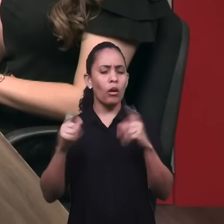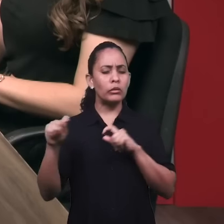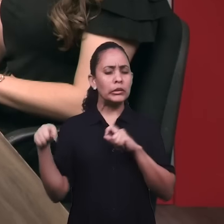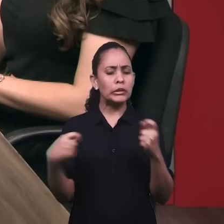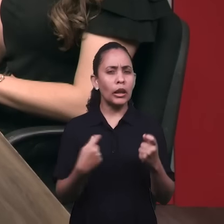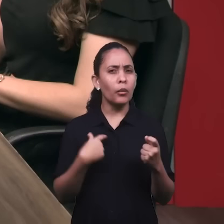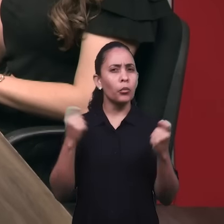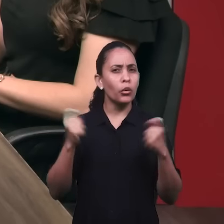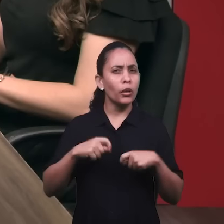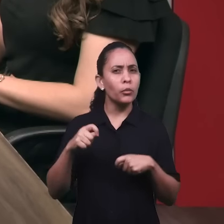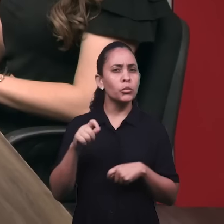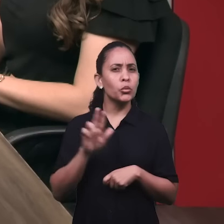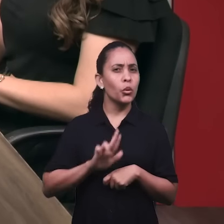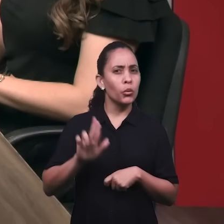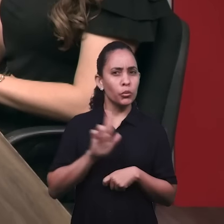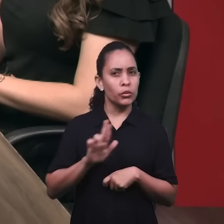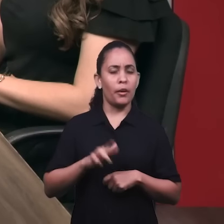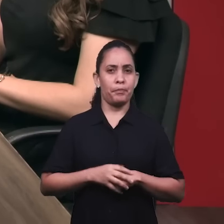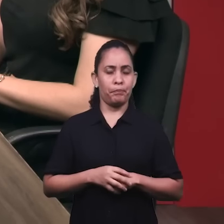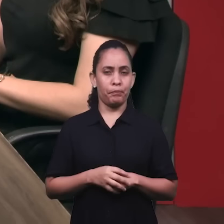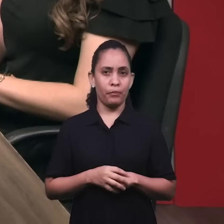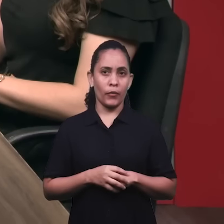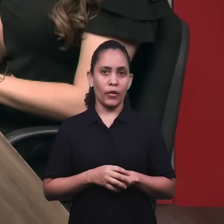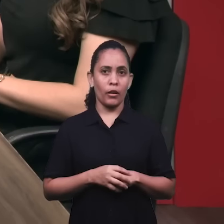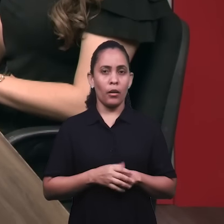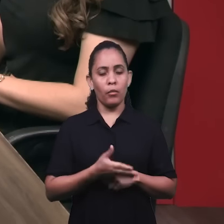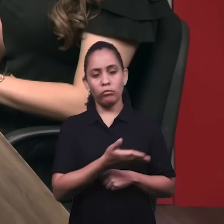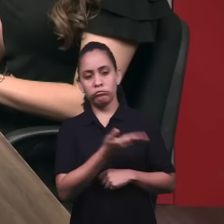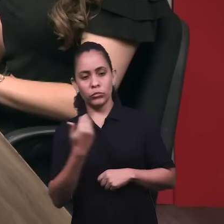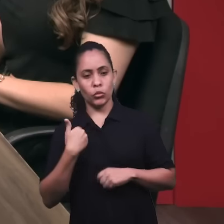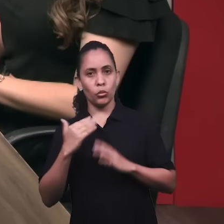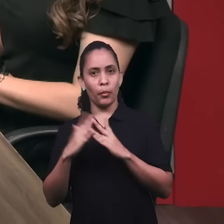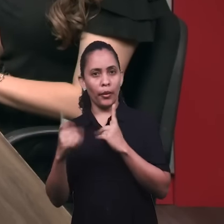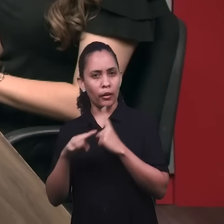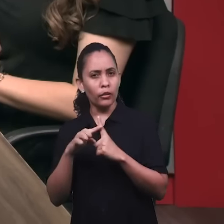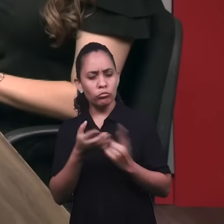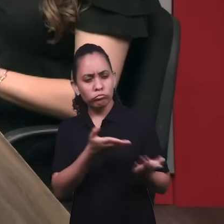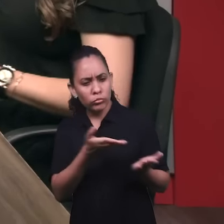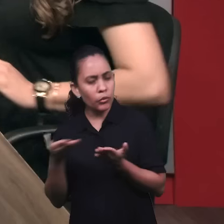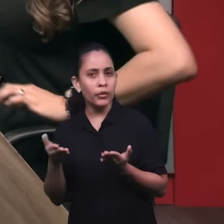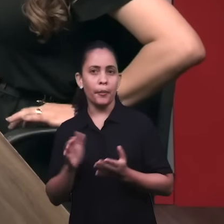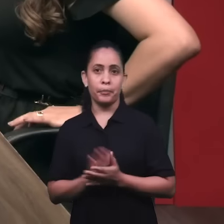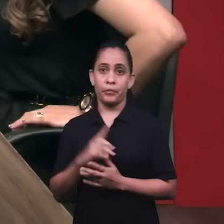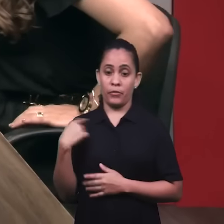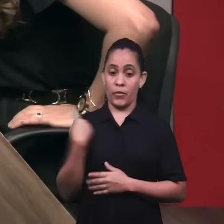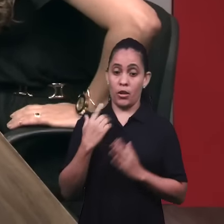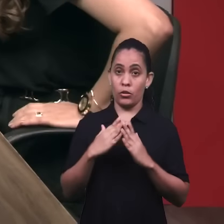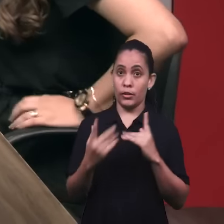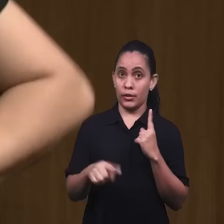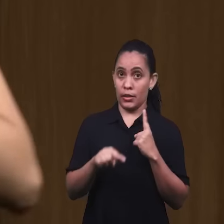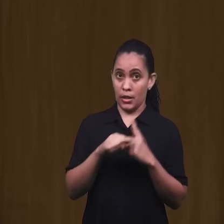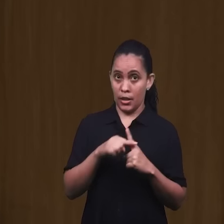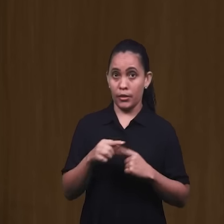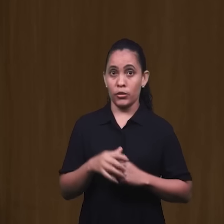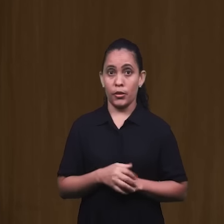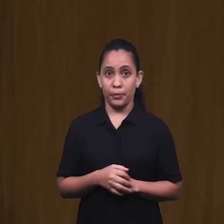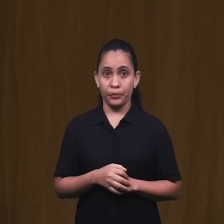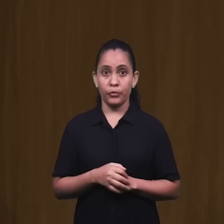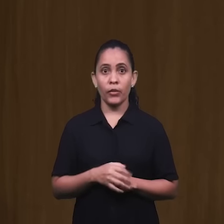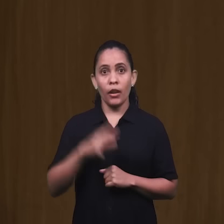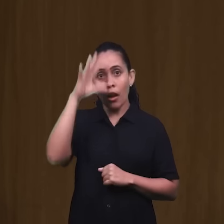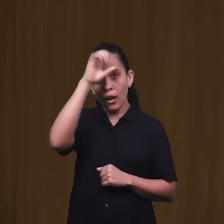estratégia que eu posso utilizar assim, de antemão para conseguir abordar e levar esse surdo para a igreja? Bom, nas nossas igrejas, né, mesmo que quem